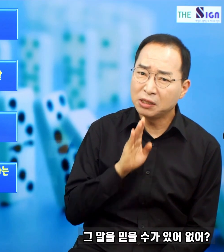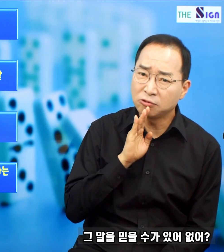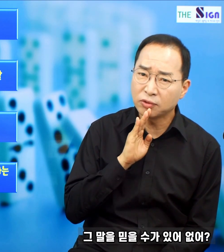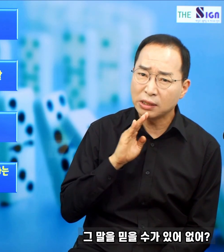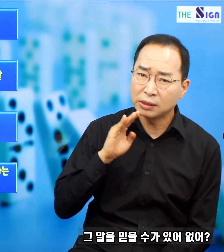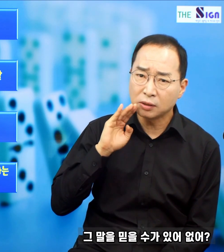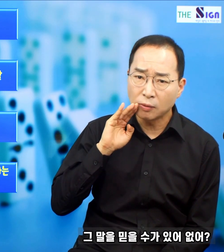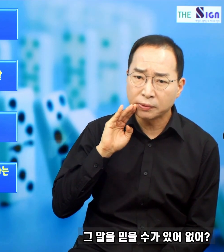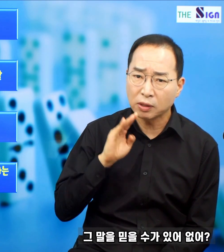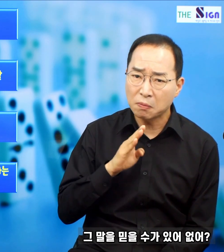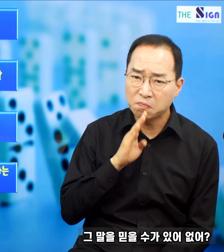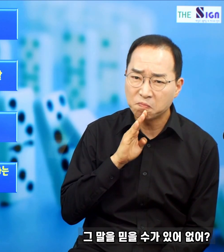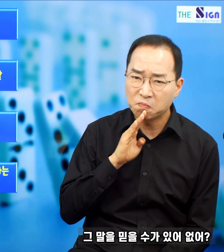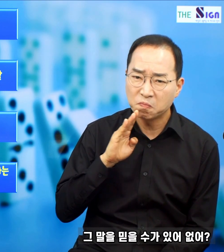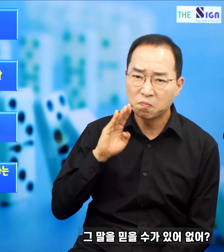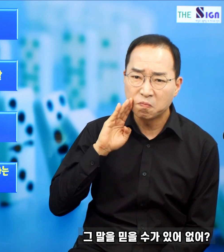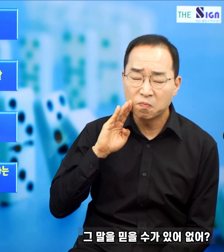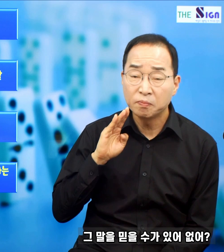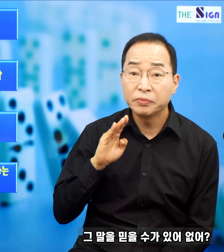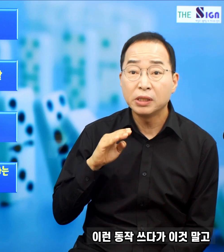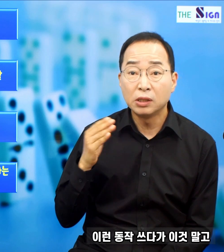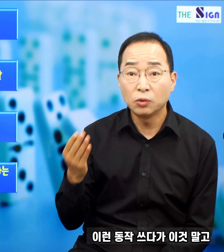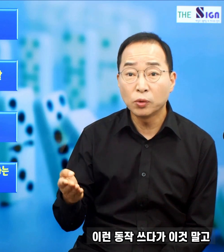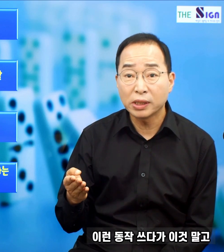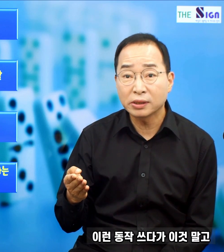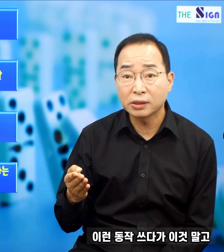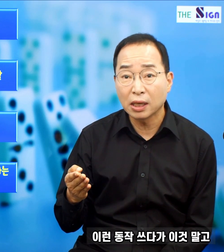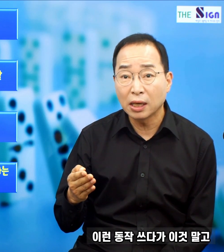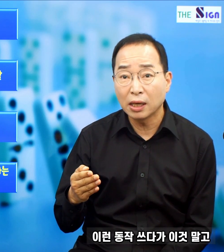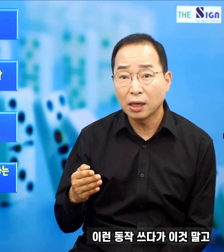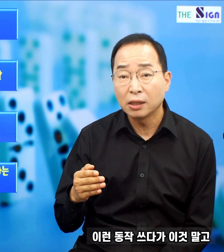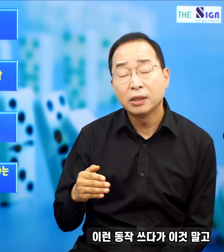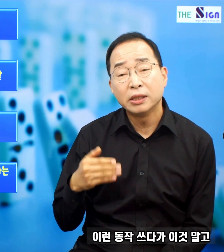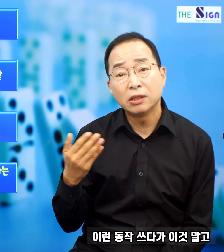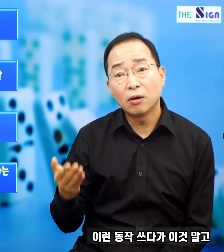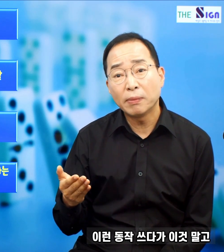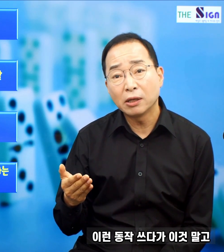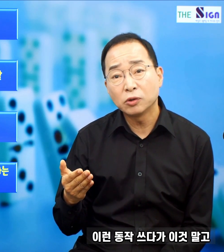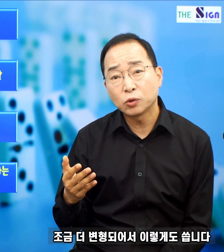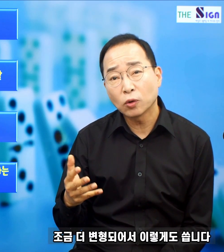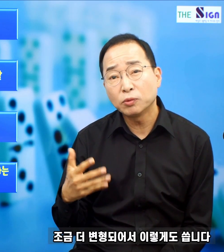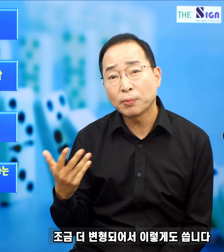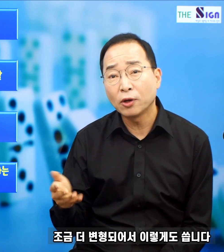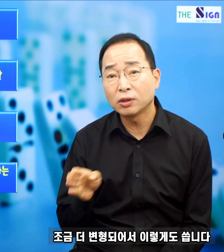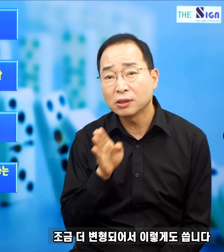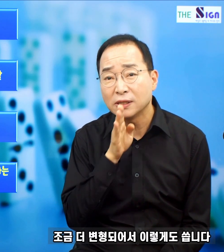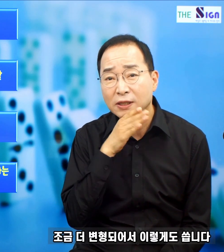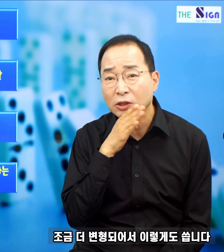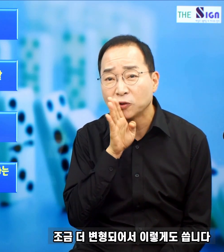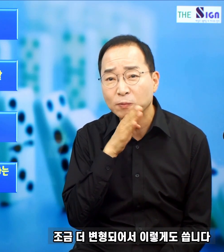수가 있어 없어, 이런 동작 쓰다가 이것 말고 조금 더 변형돼서 이렇게 듣습니다.